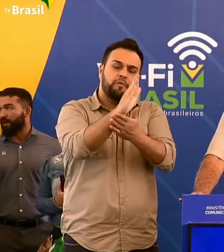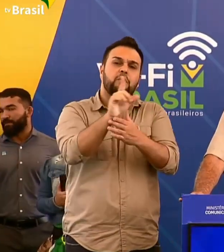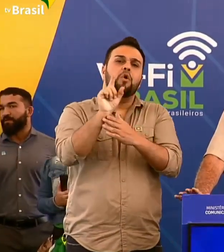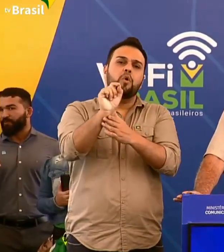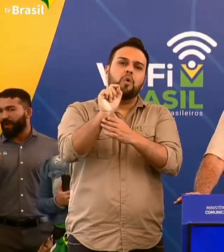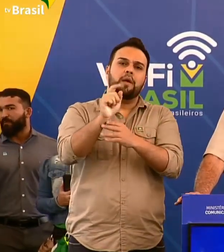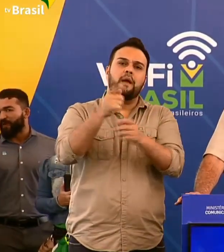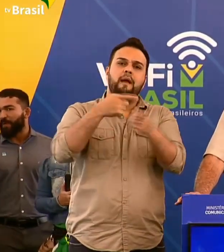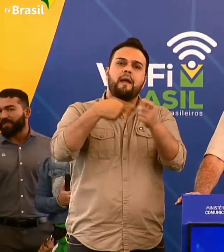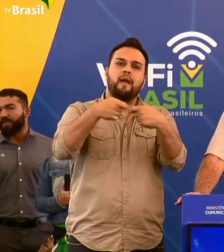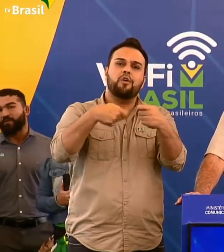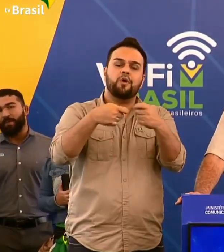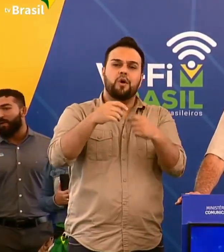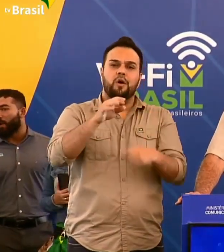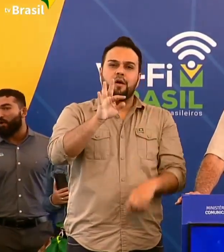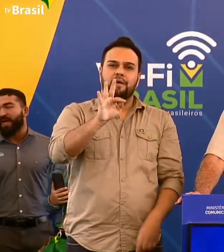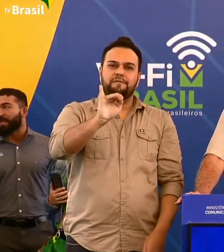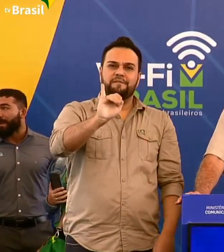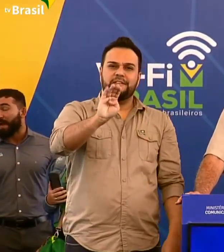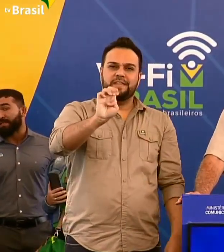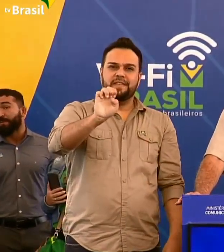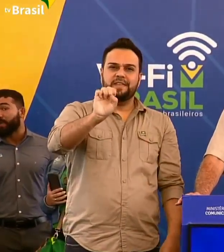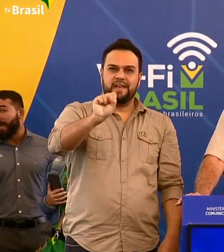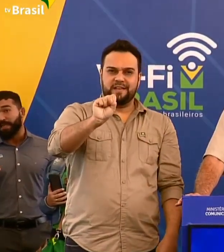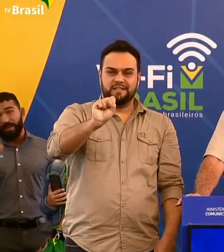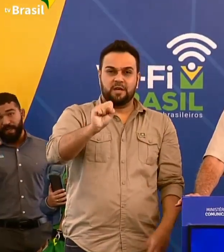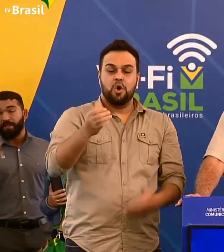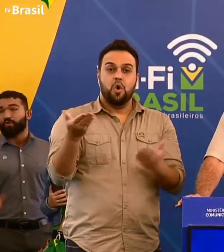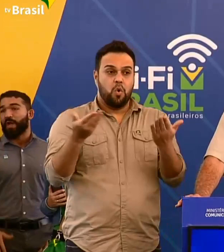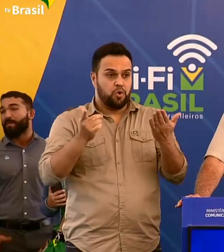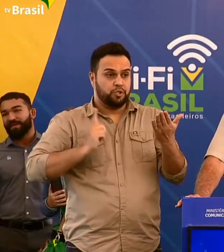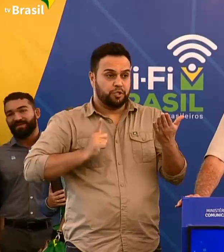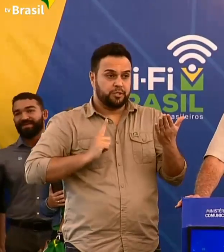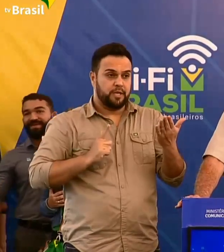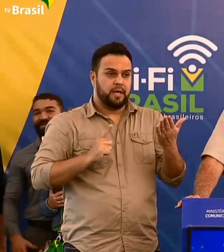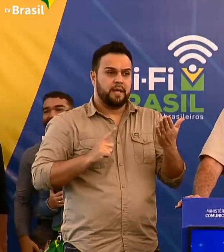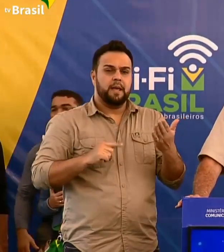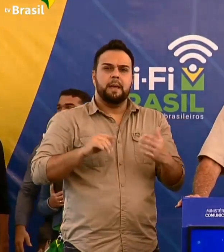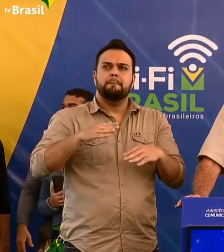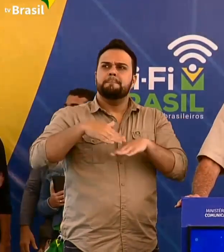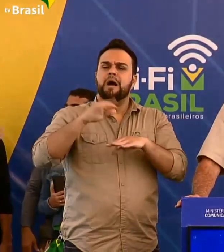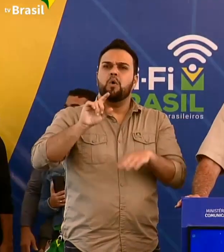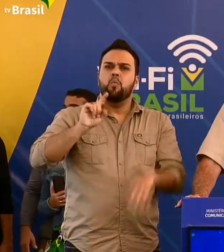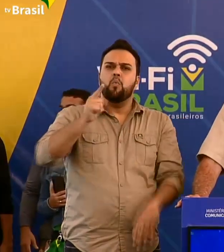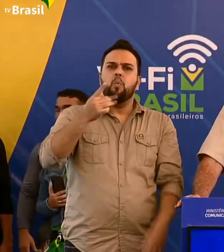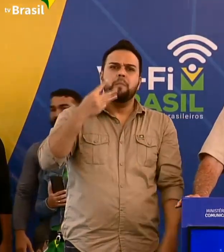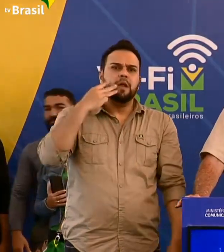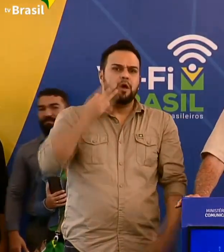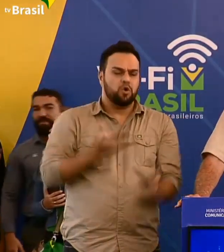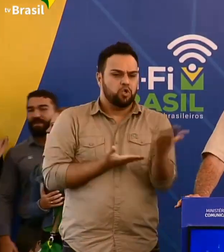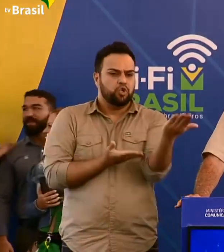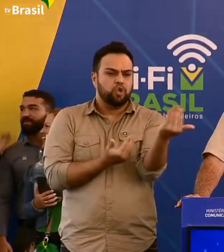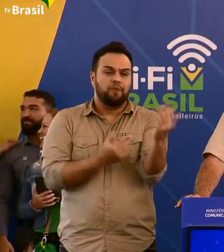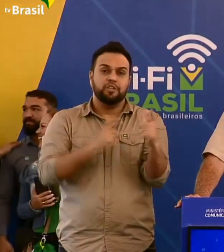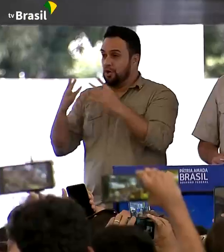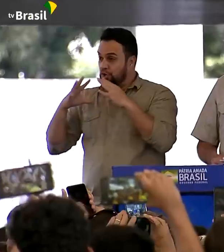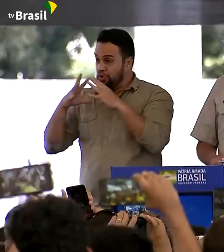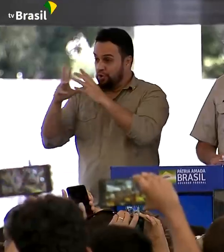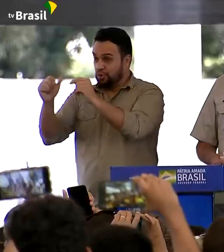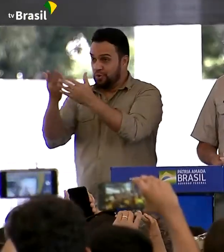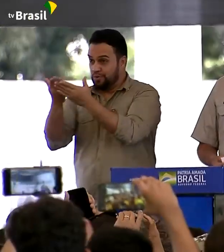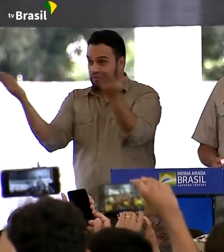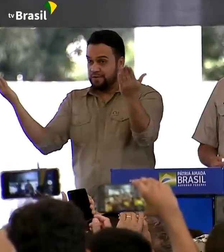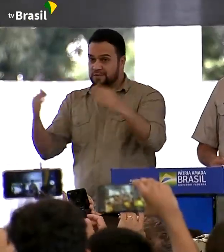restrição das atividades no momento em que a situação epidemiológica no país com a covid-19 era